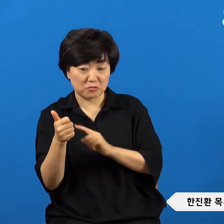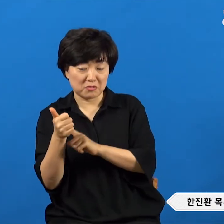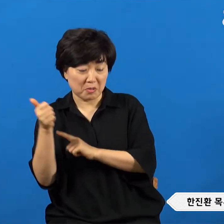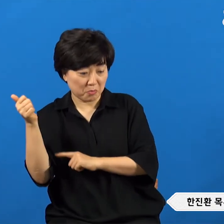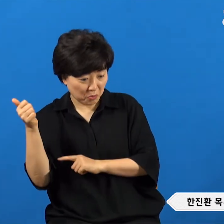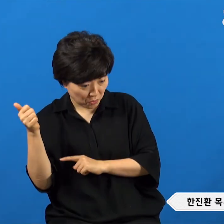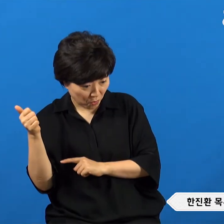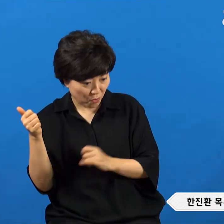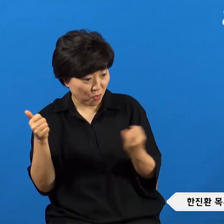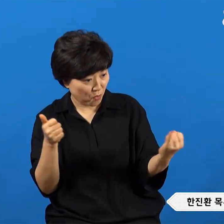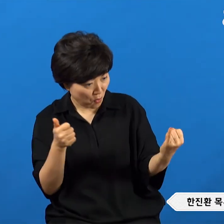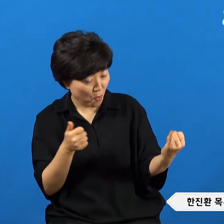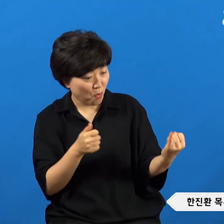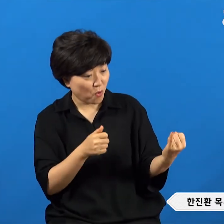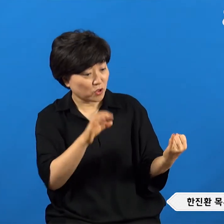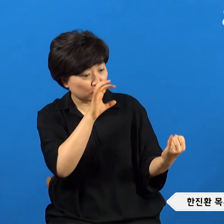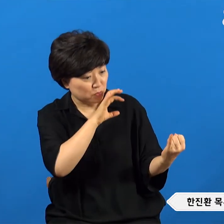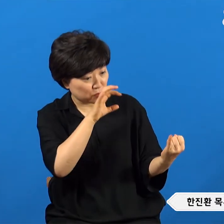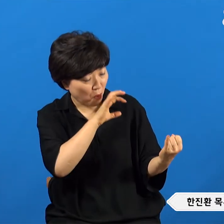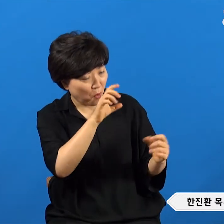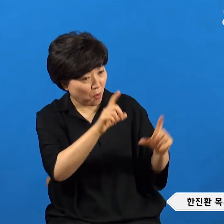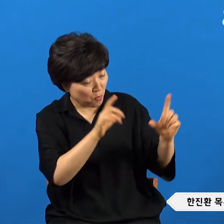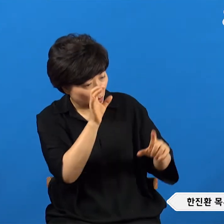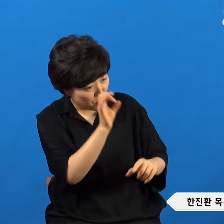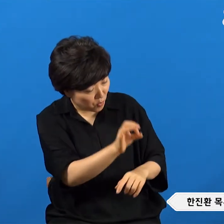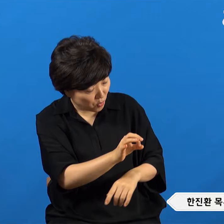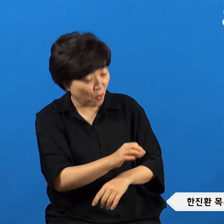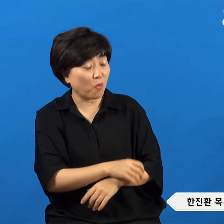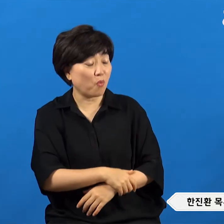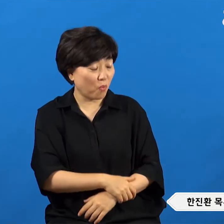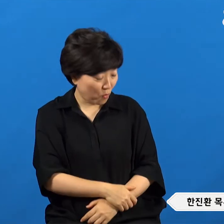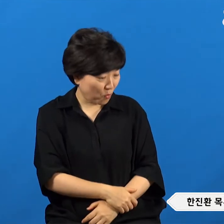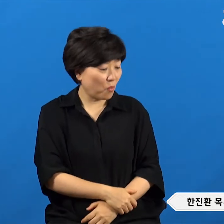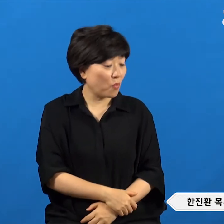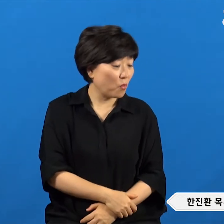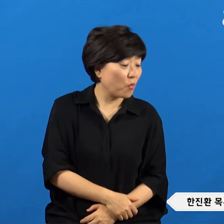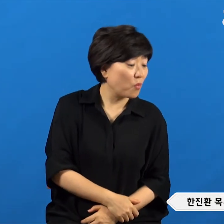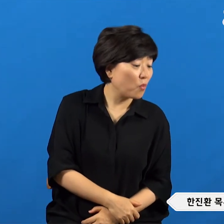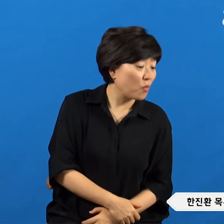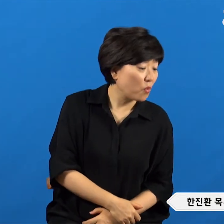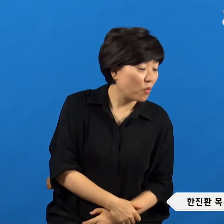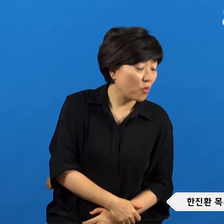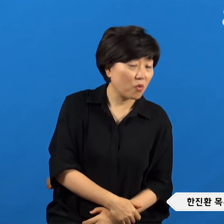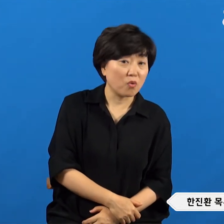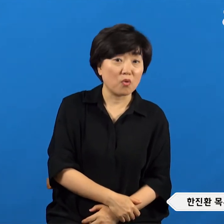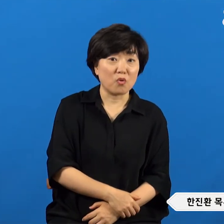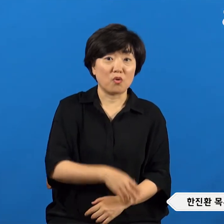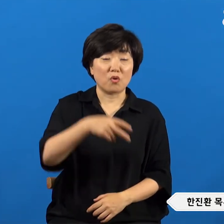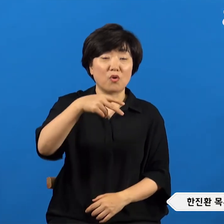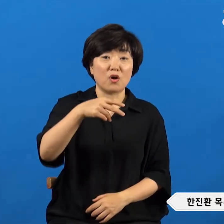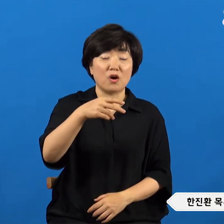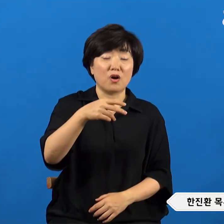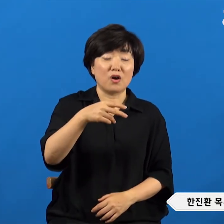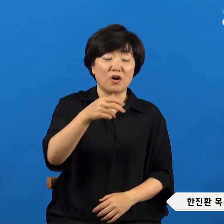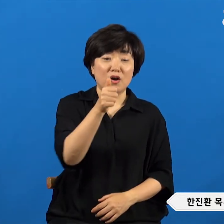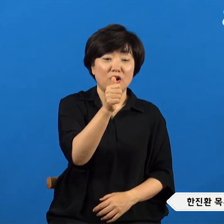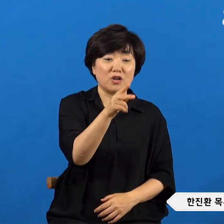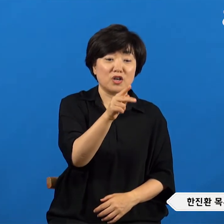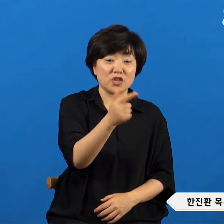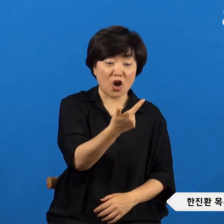붓글씨 연습하는 것을 어깨너머로 보았더니 큼지막하게 현월신목 하고